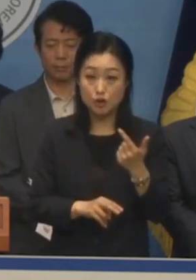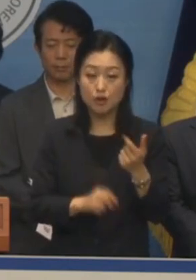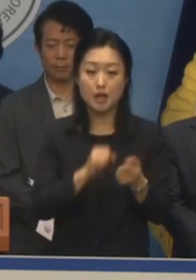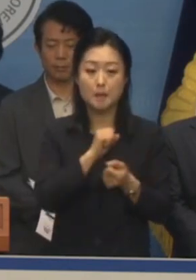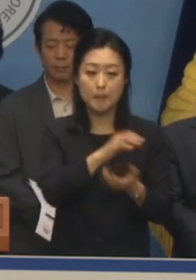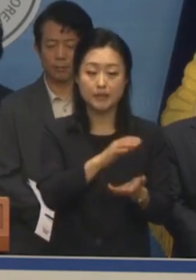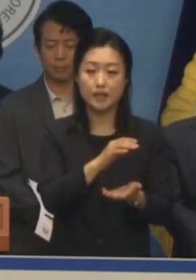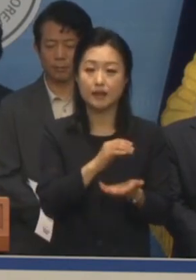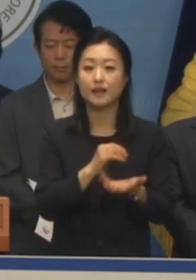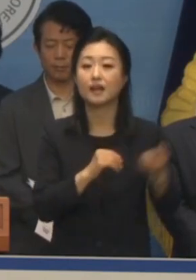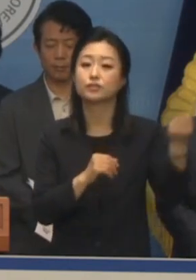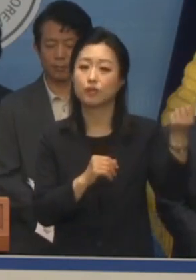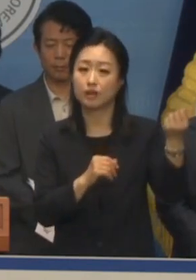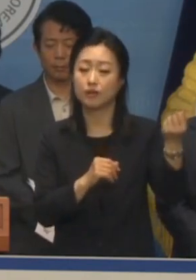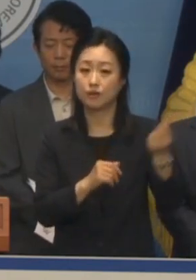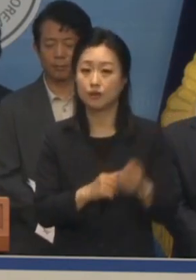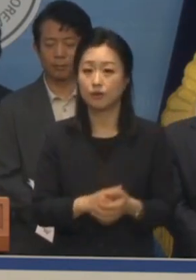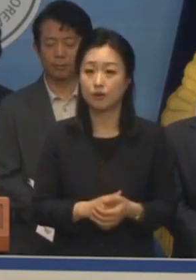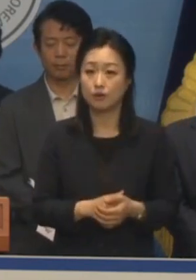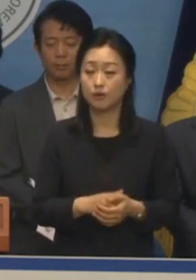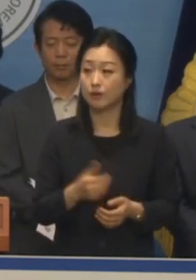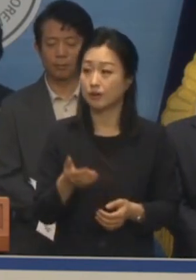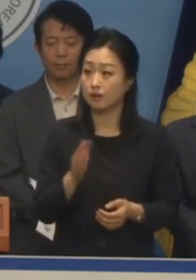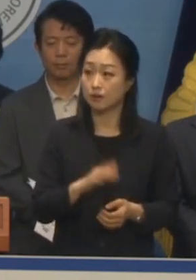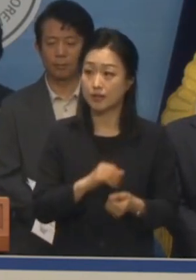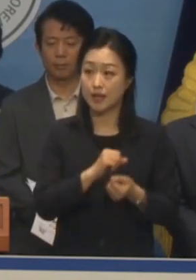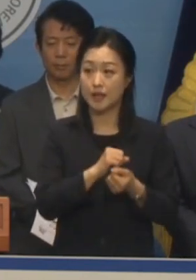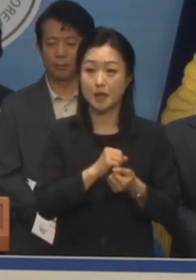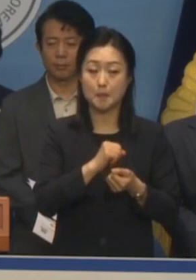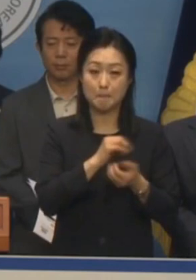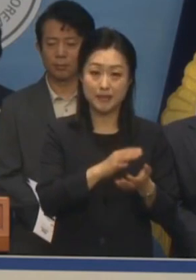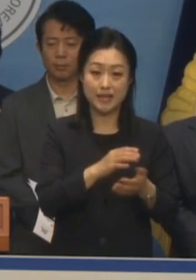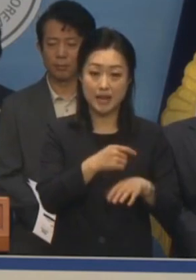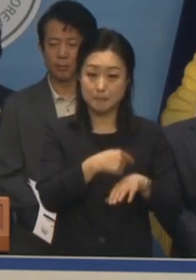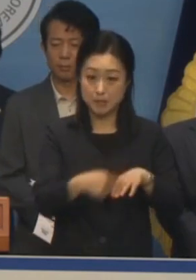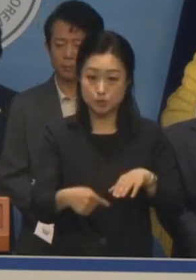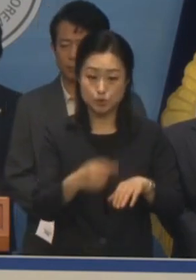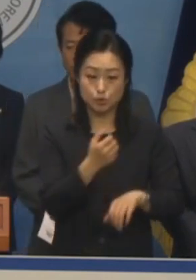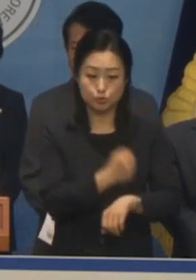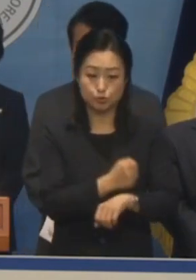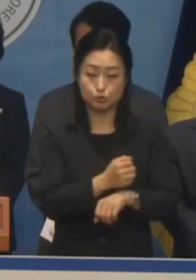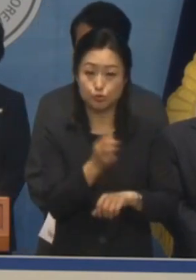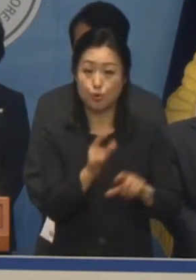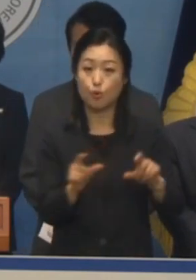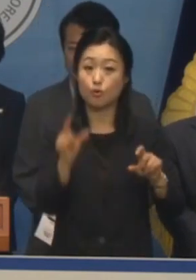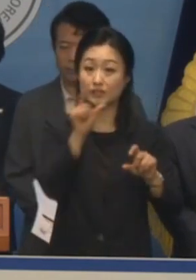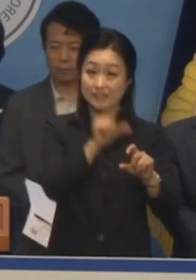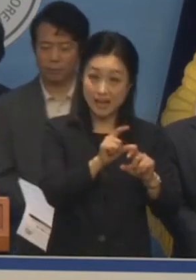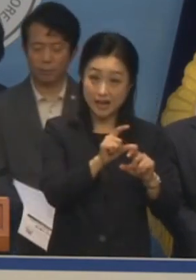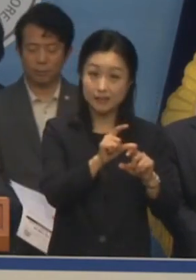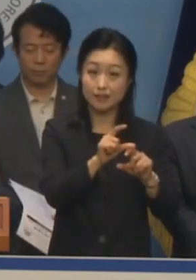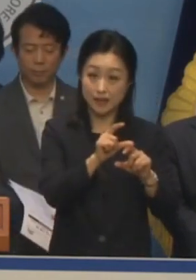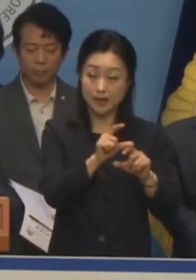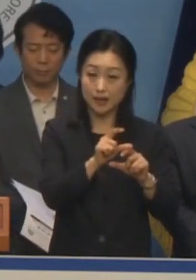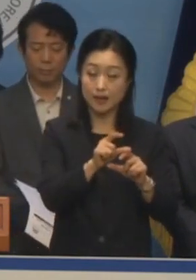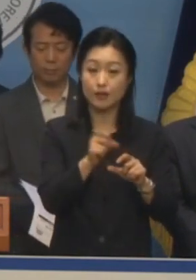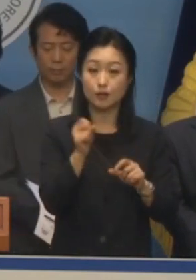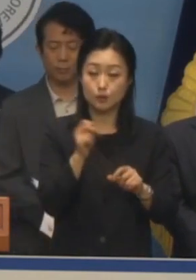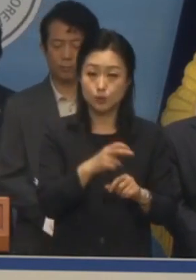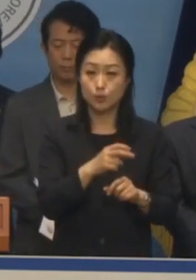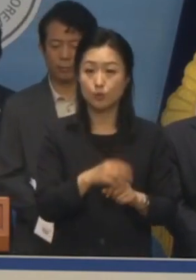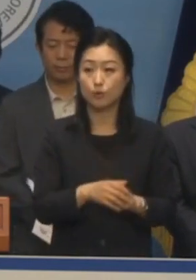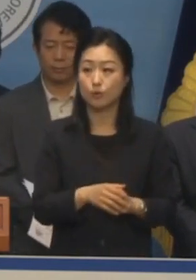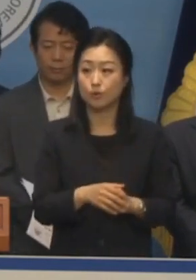배달 플랫폼이 가져가는 겁니다. 그런데 배달의 민족은 수수료를 더 올리는 것도 모자라 가게 배달의